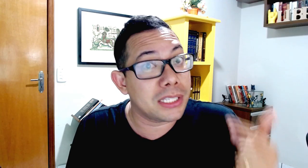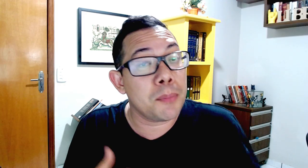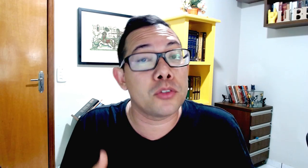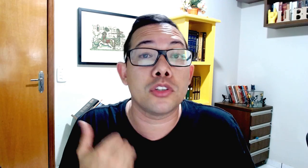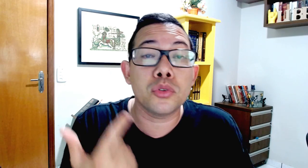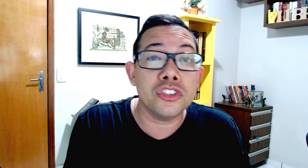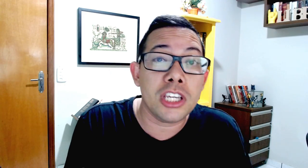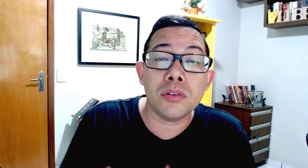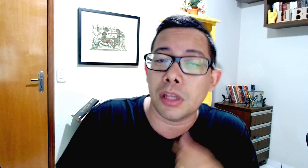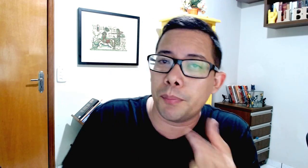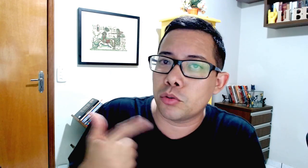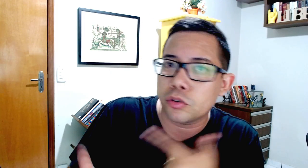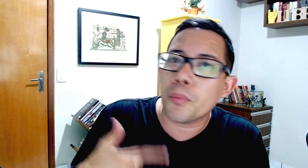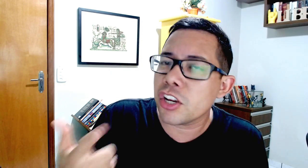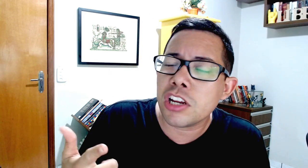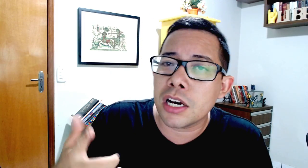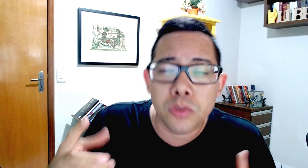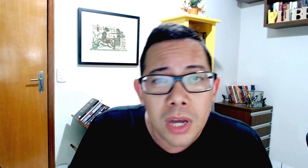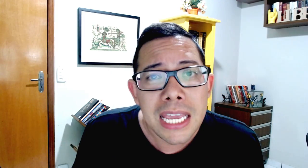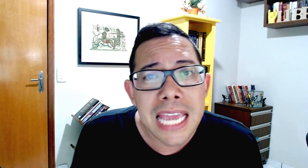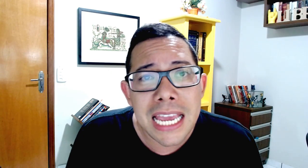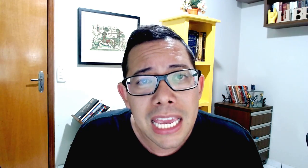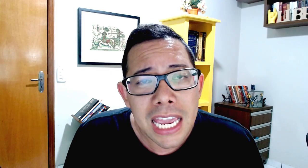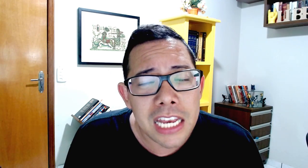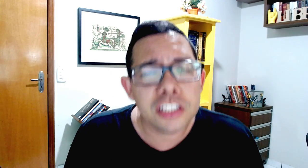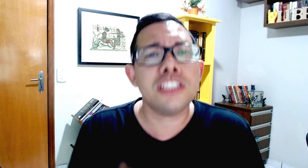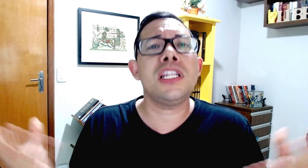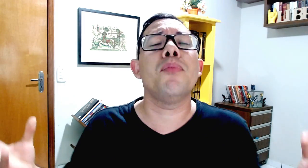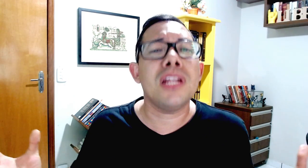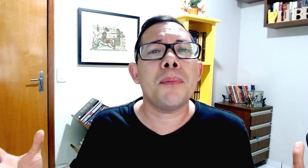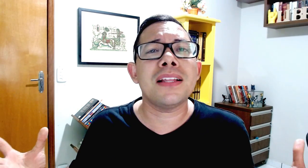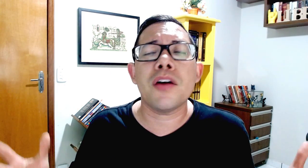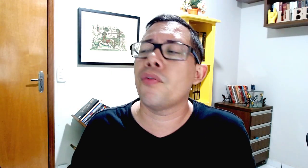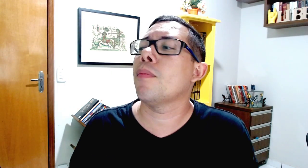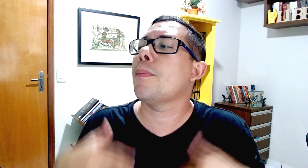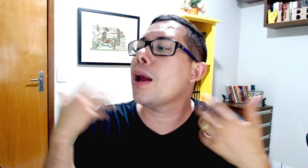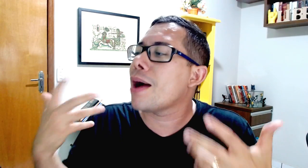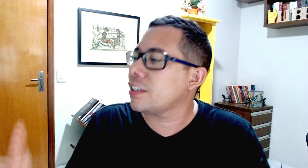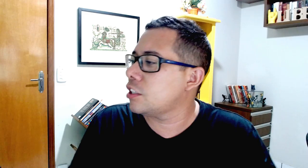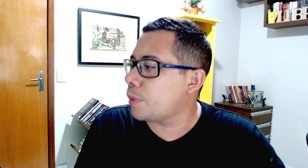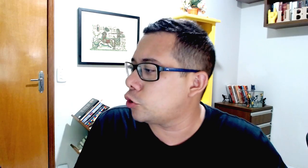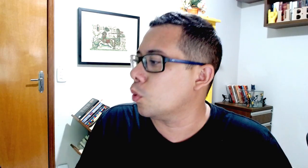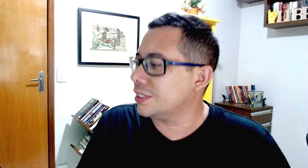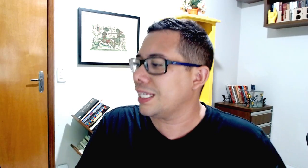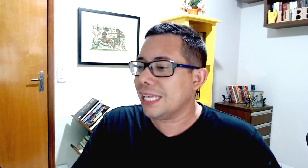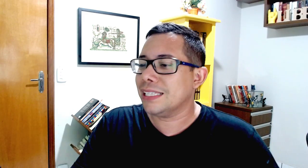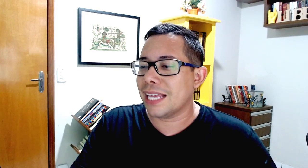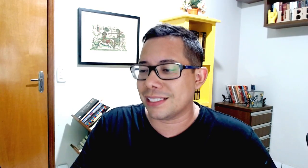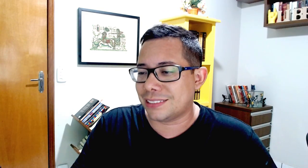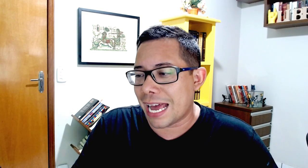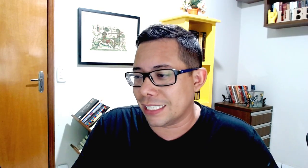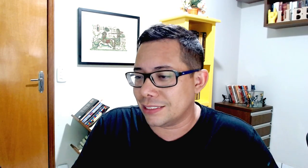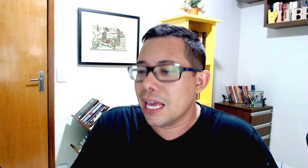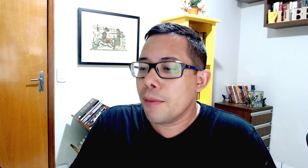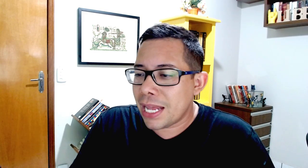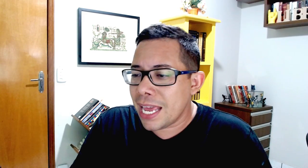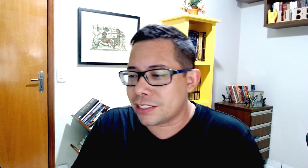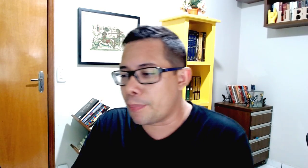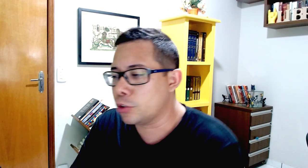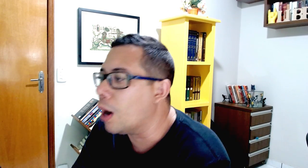porque tem pessoas curtindo tem pessoas compartilhando E aí e na plataforma para mais pessoas interessadas nessa